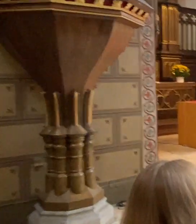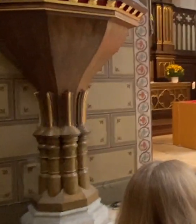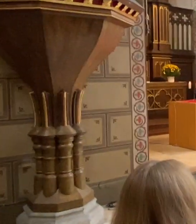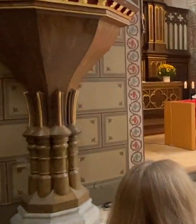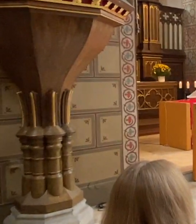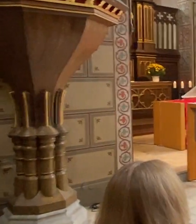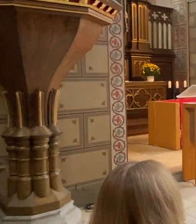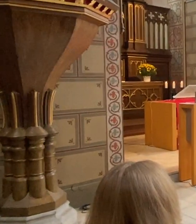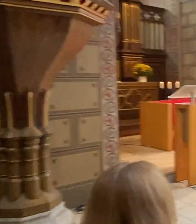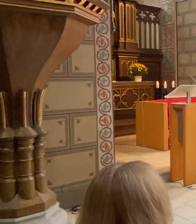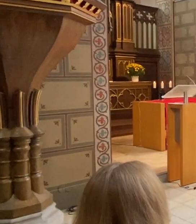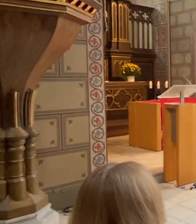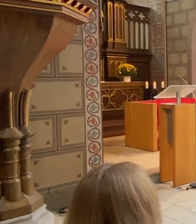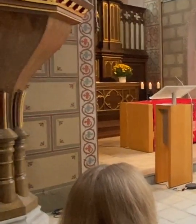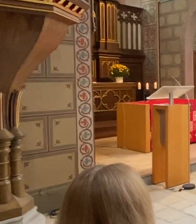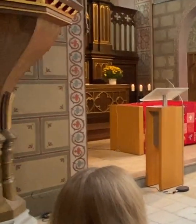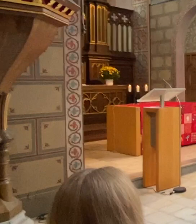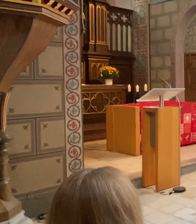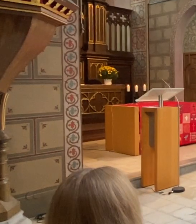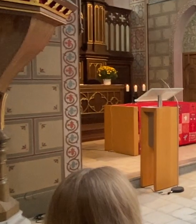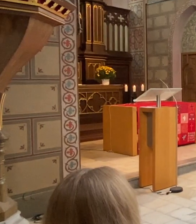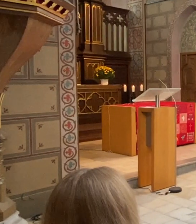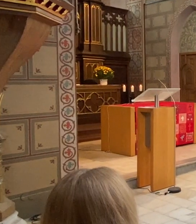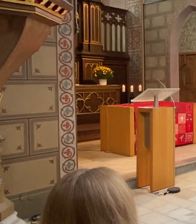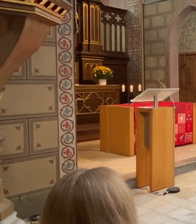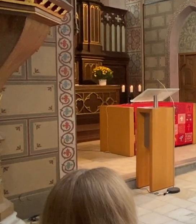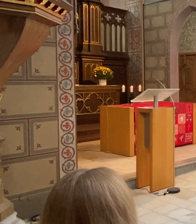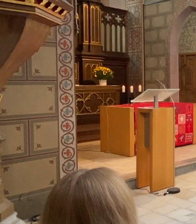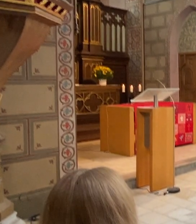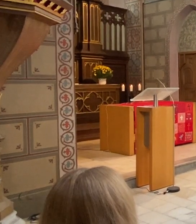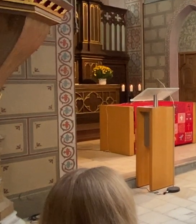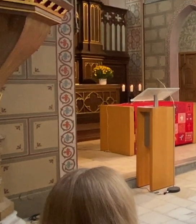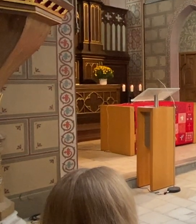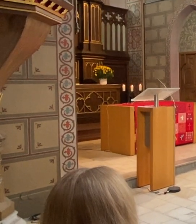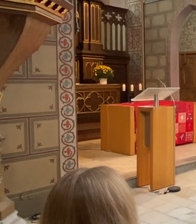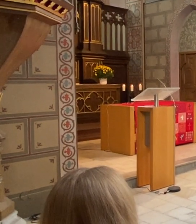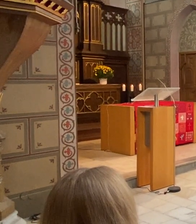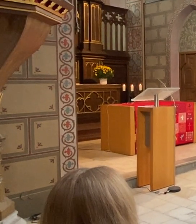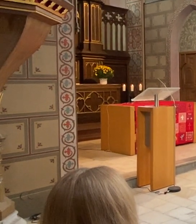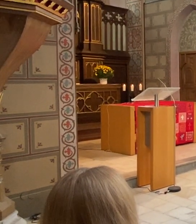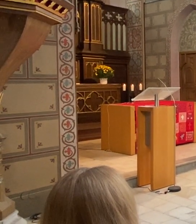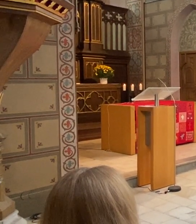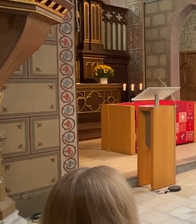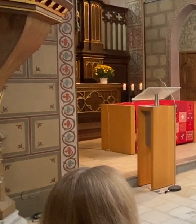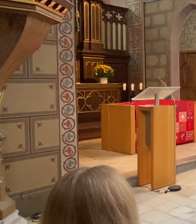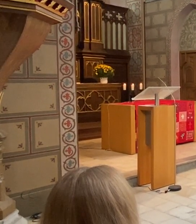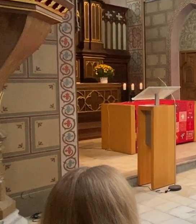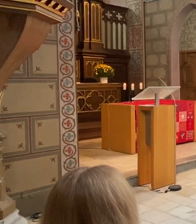Thank you.